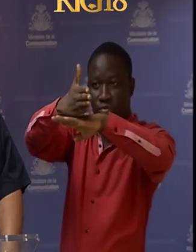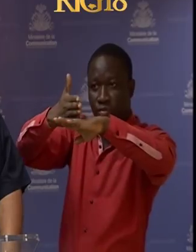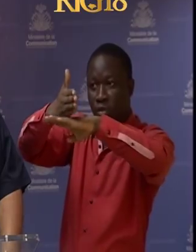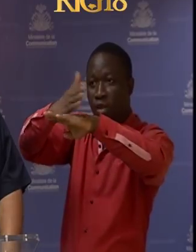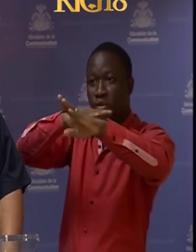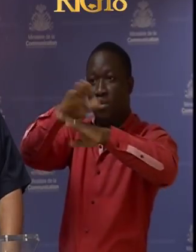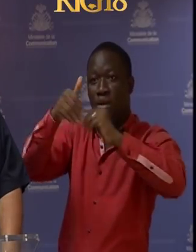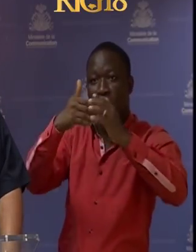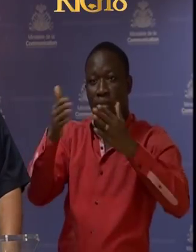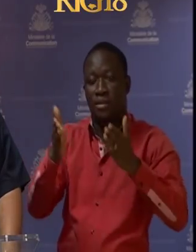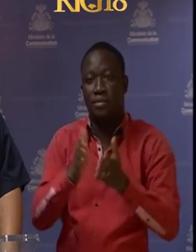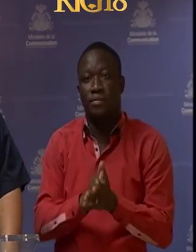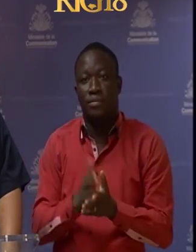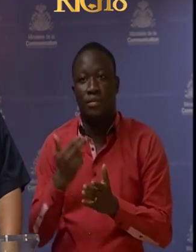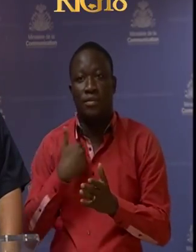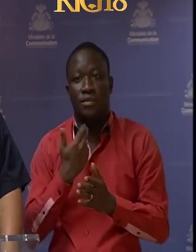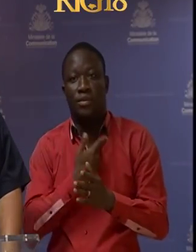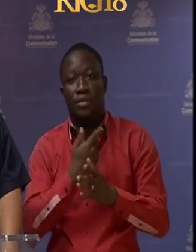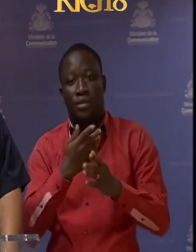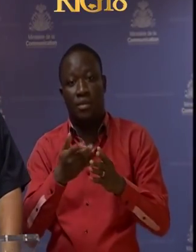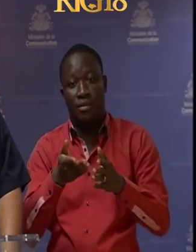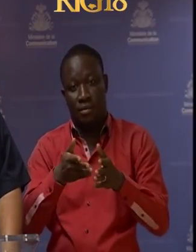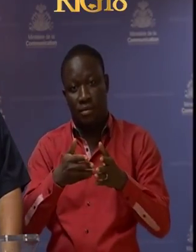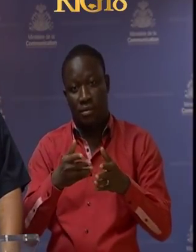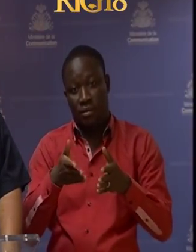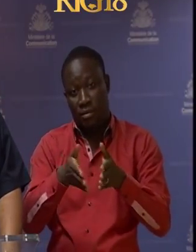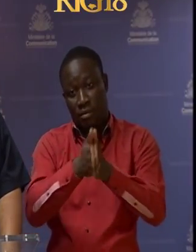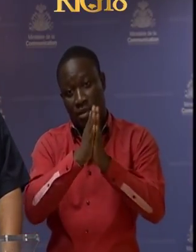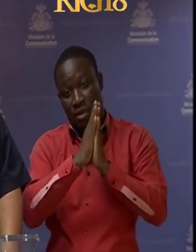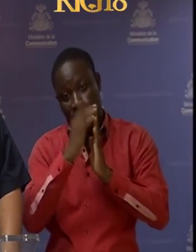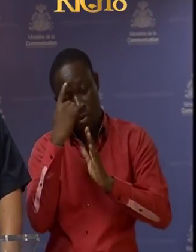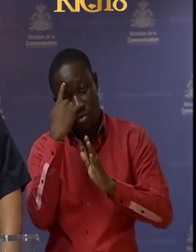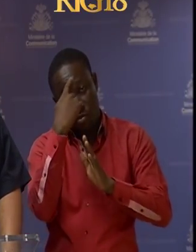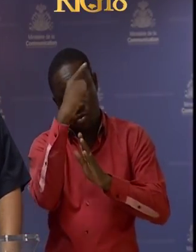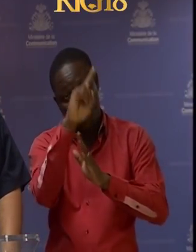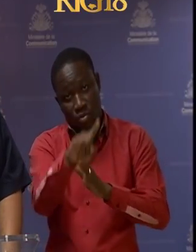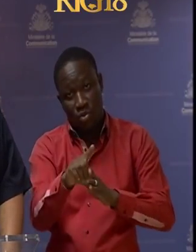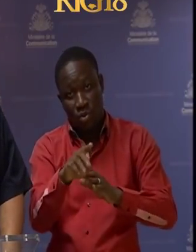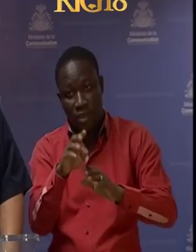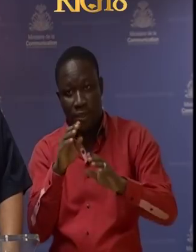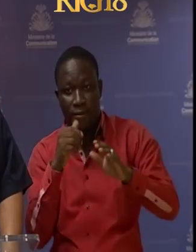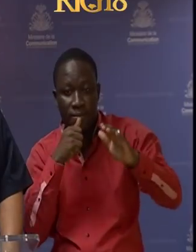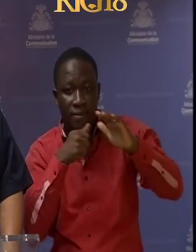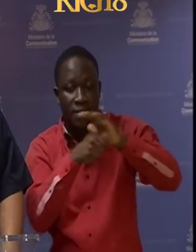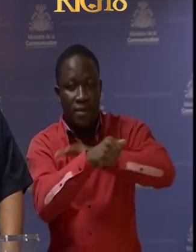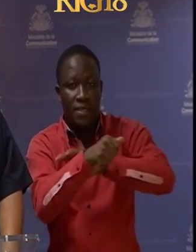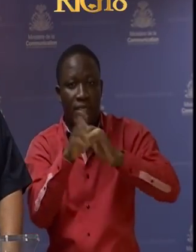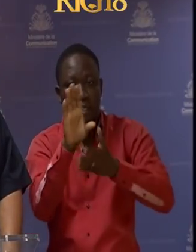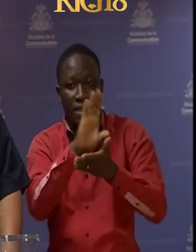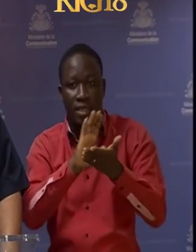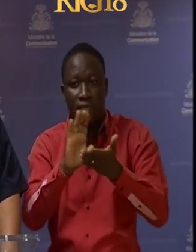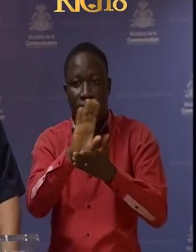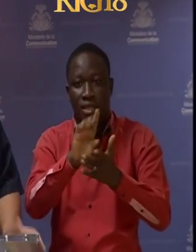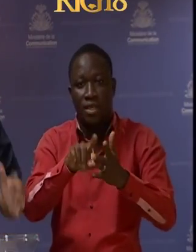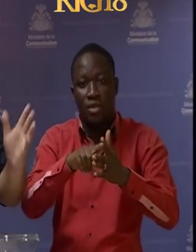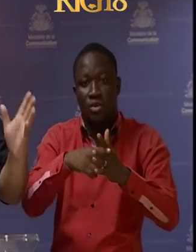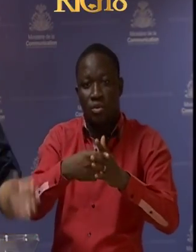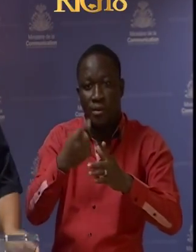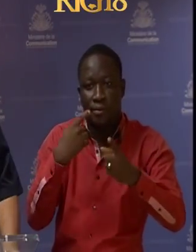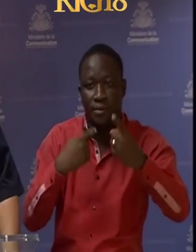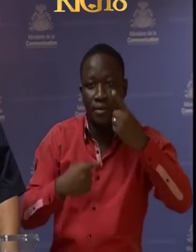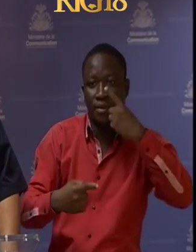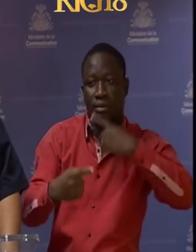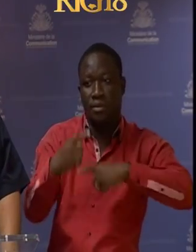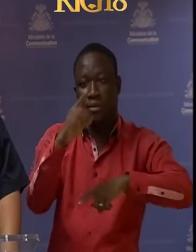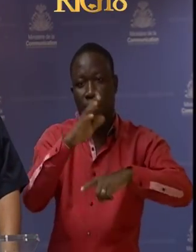etc. que nous te commandé pour nous te stocker au niveau central. De commandes ça te déjà en cours.